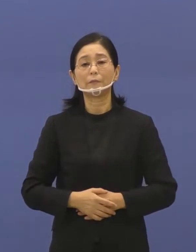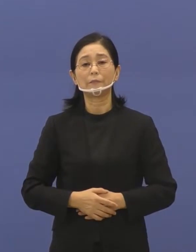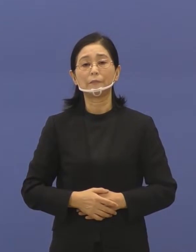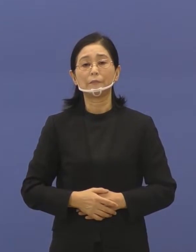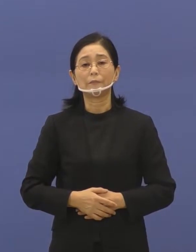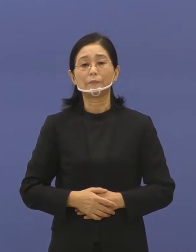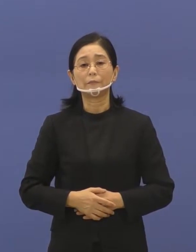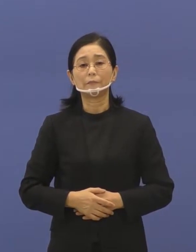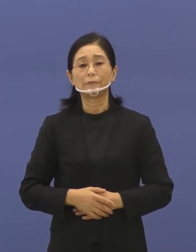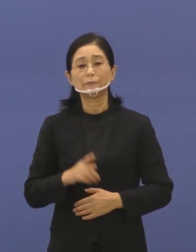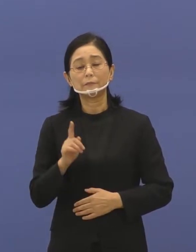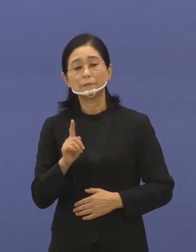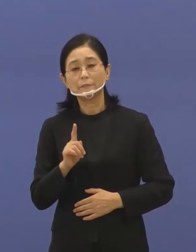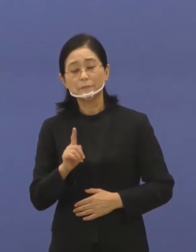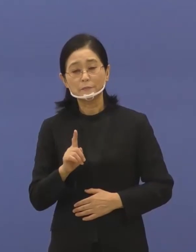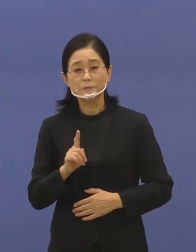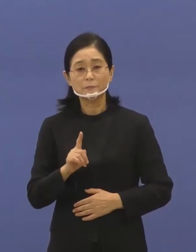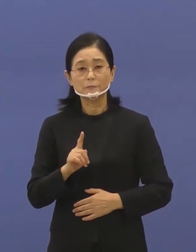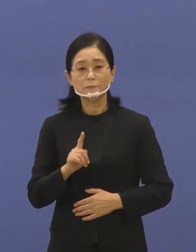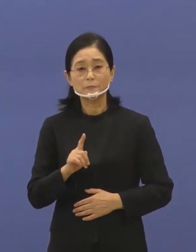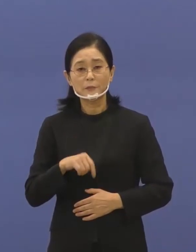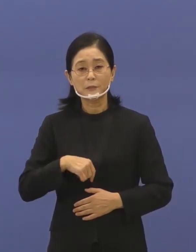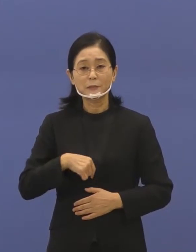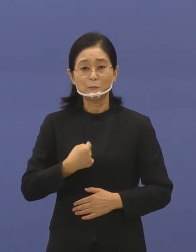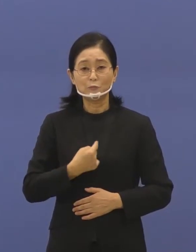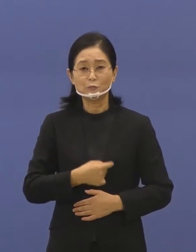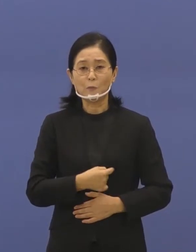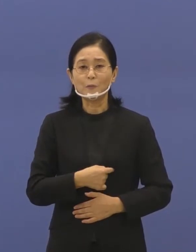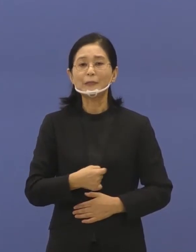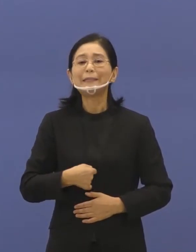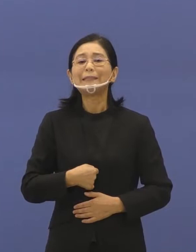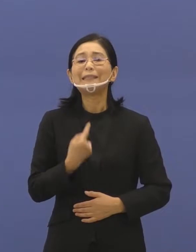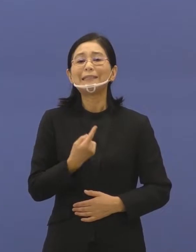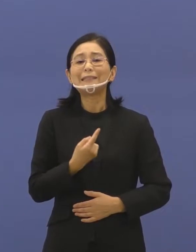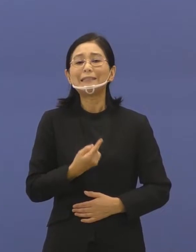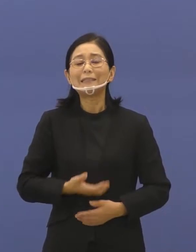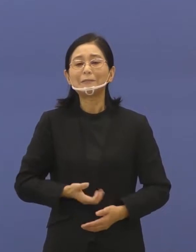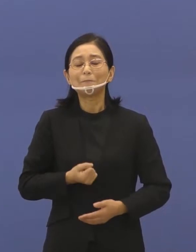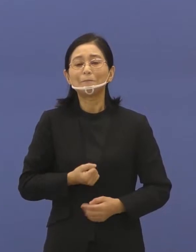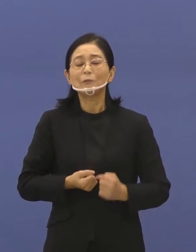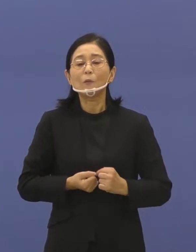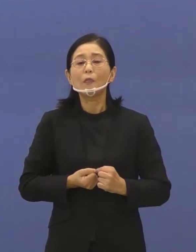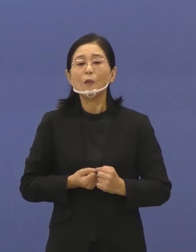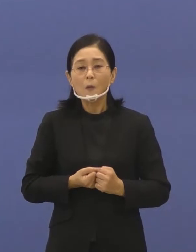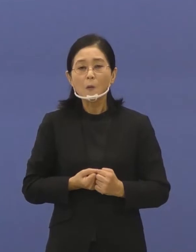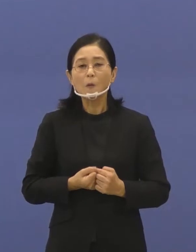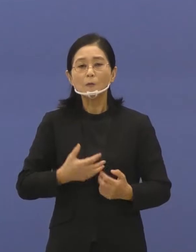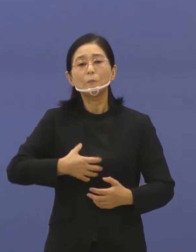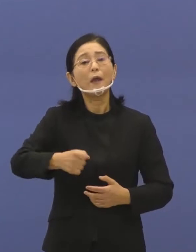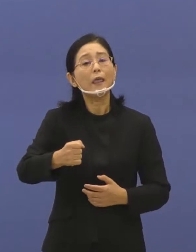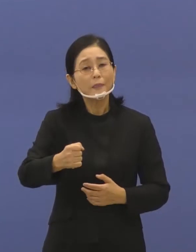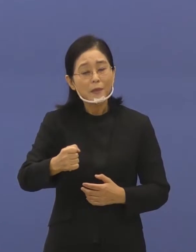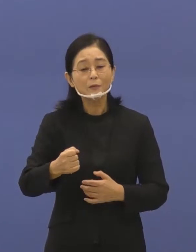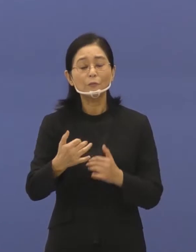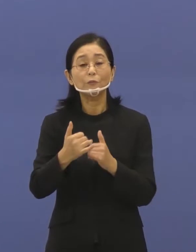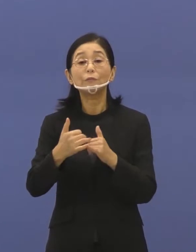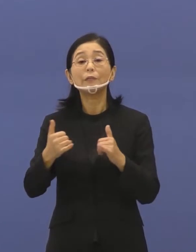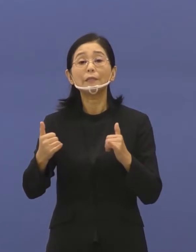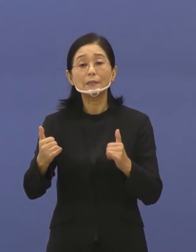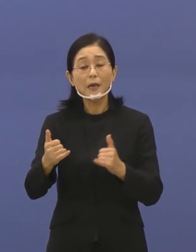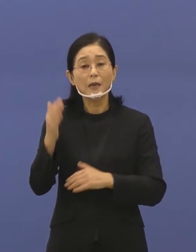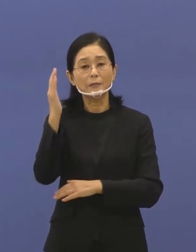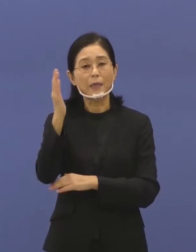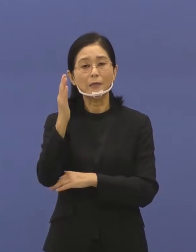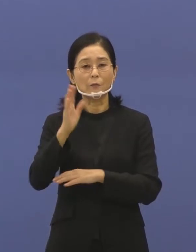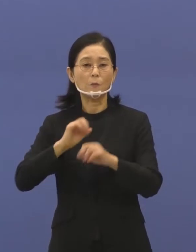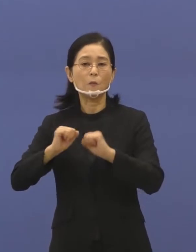何かこう自分の意思を奪われた人たちが 政治の力になっていくようなそういう政治ではな